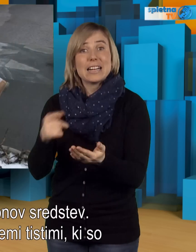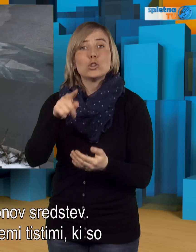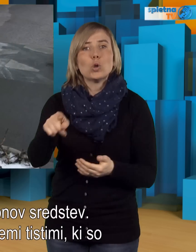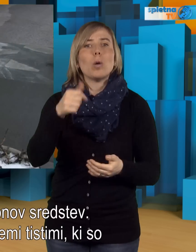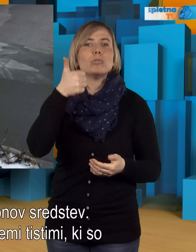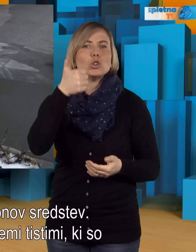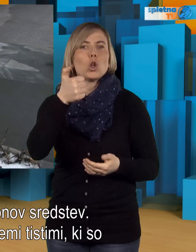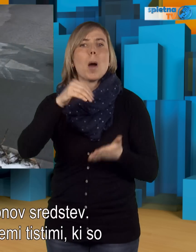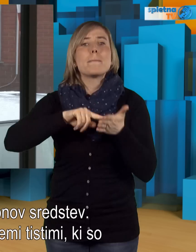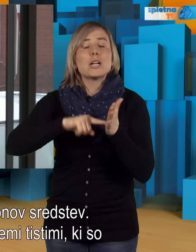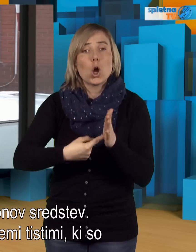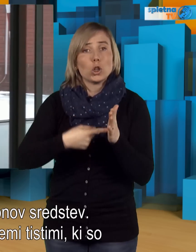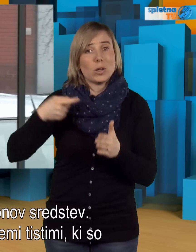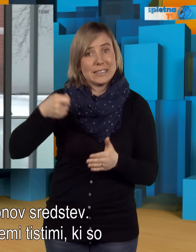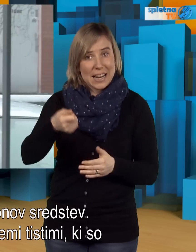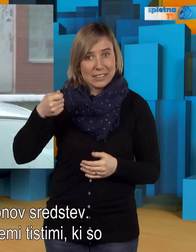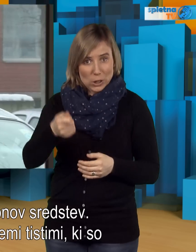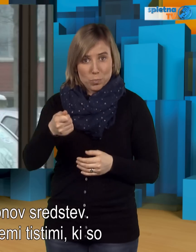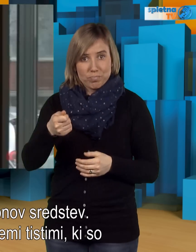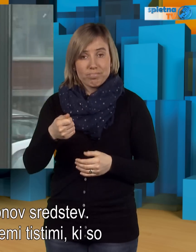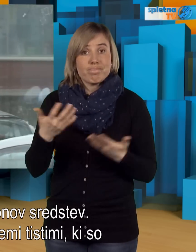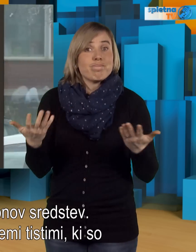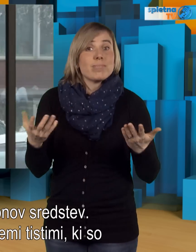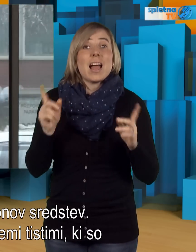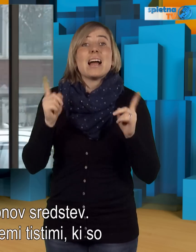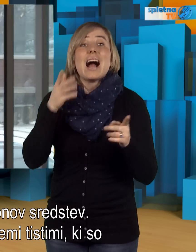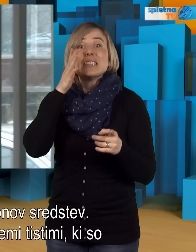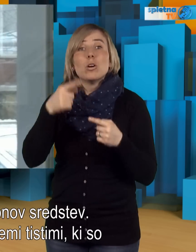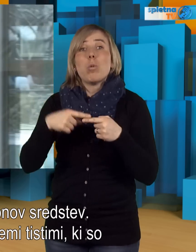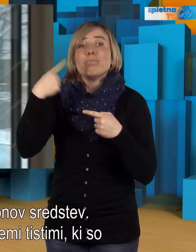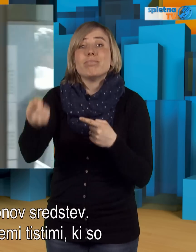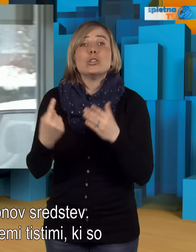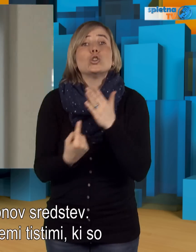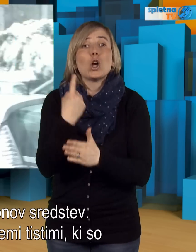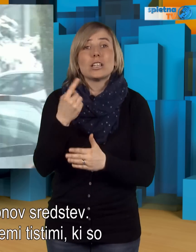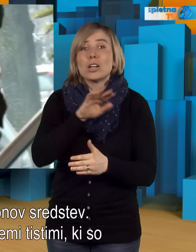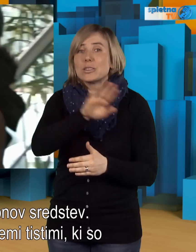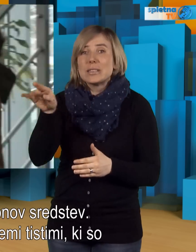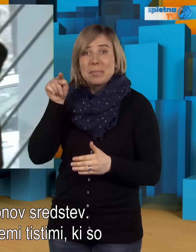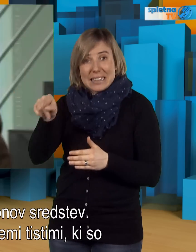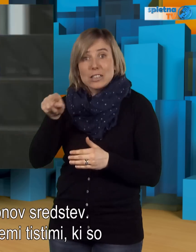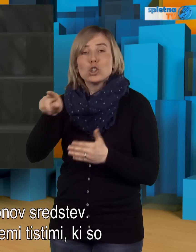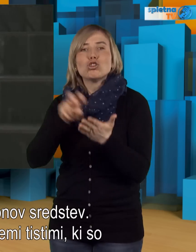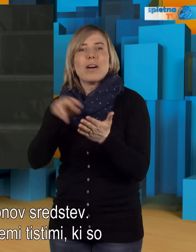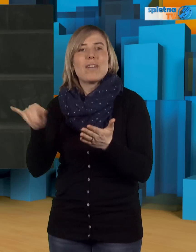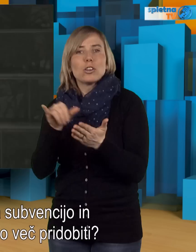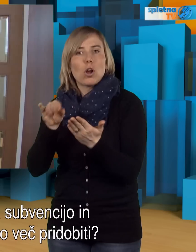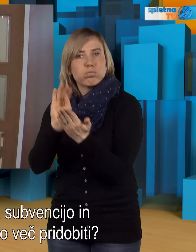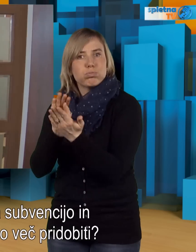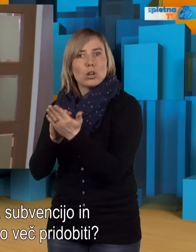Podelili so 100 milijonov sredstev. Kaj se bo zgodilo s vsemi tistimi, ki so bili na čakalni listi za